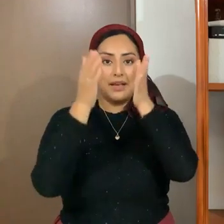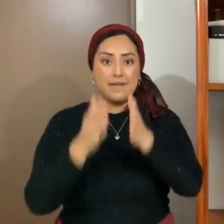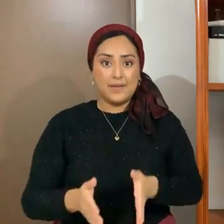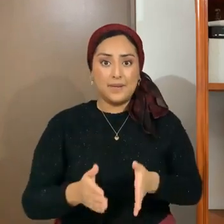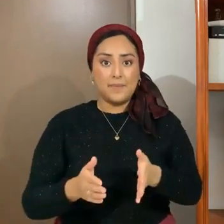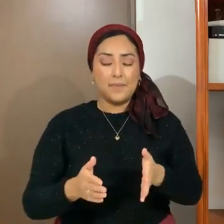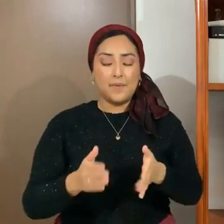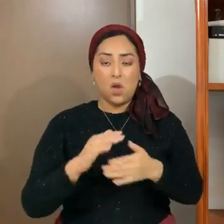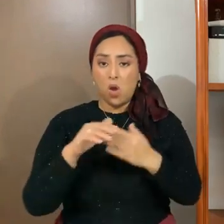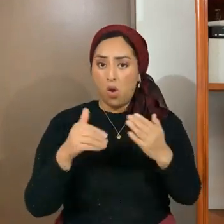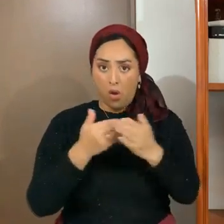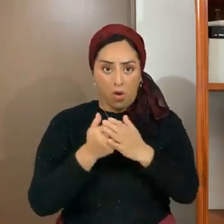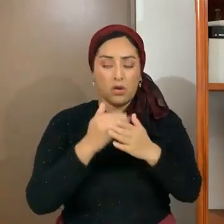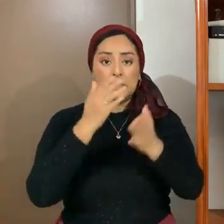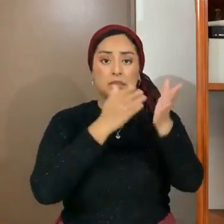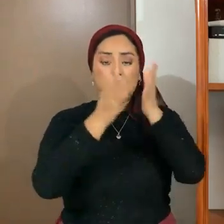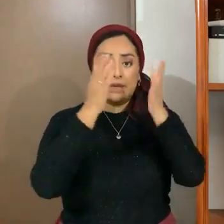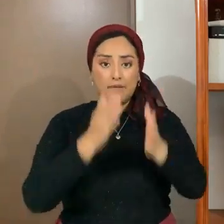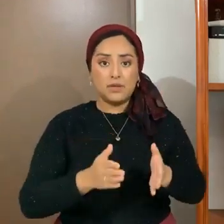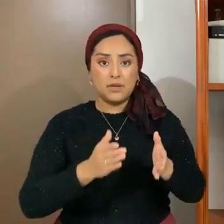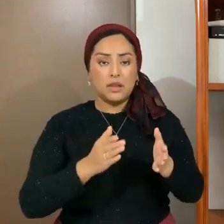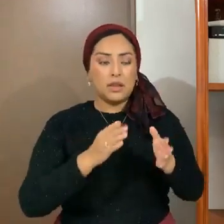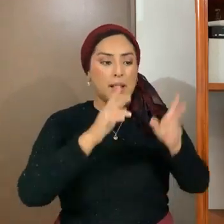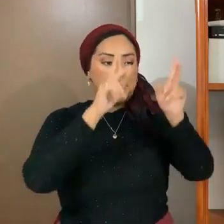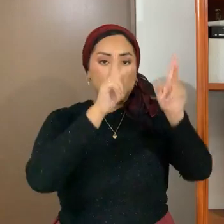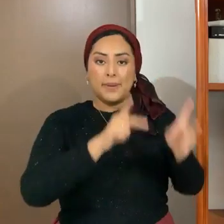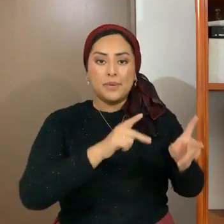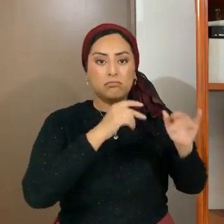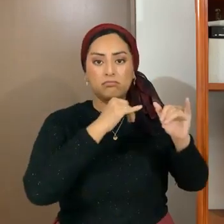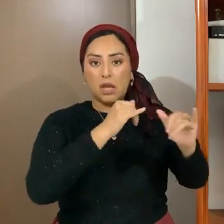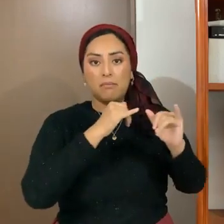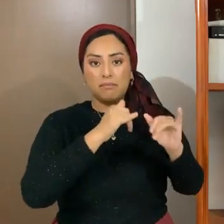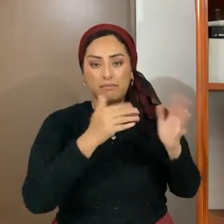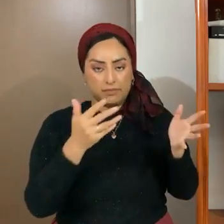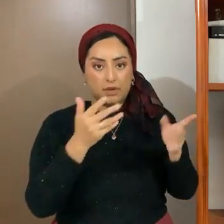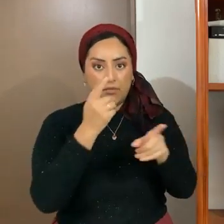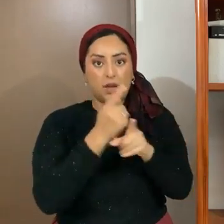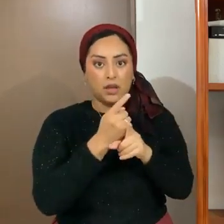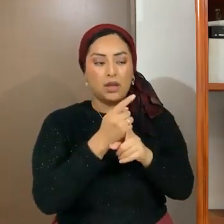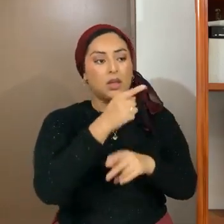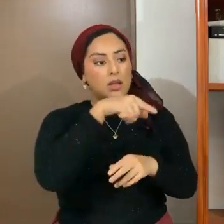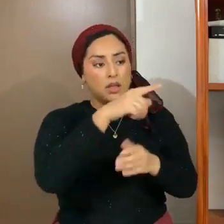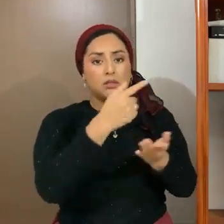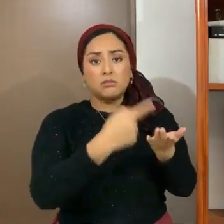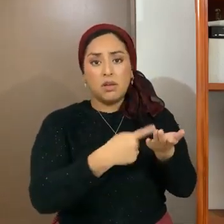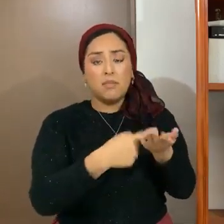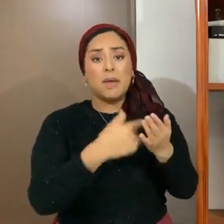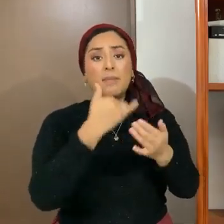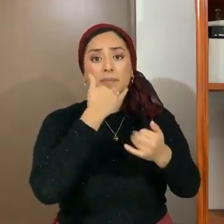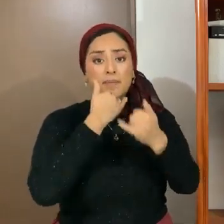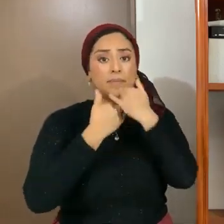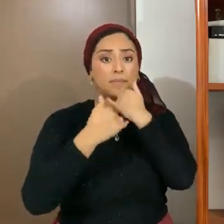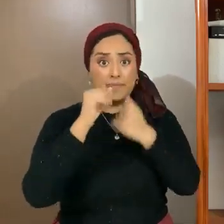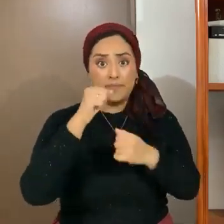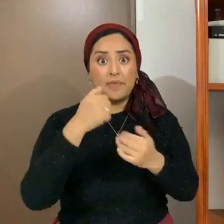Yahweh son humanos, son personas. Tuvieron errores, sí, y esos errores quedaron escritos no